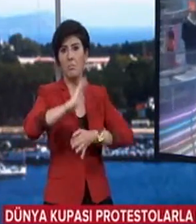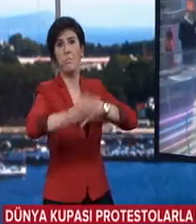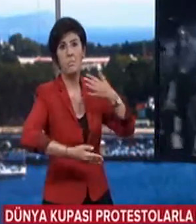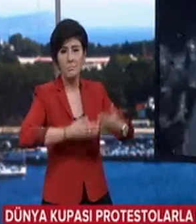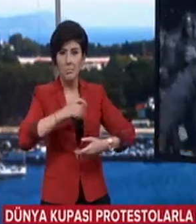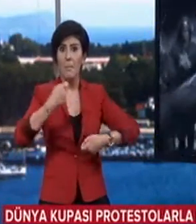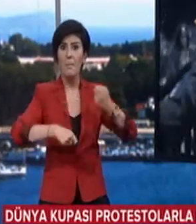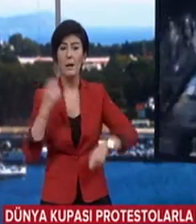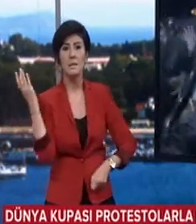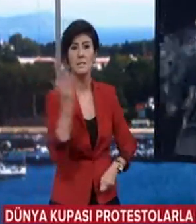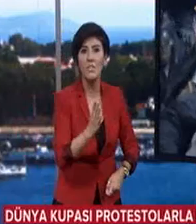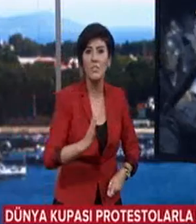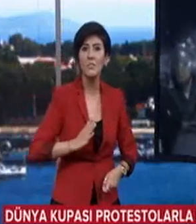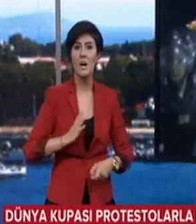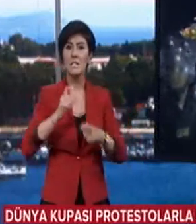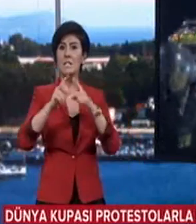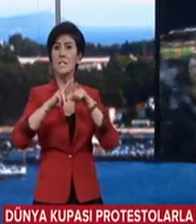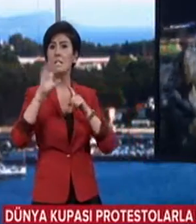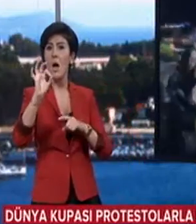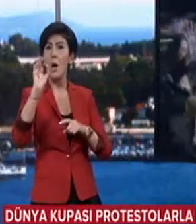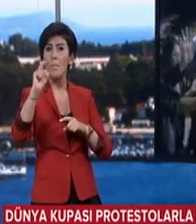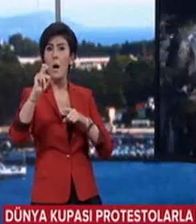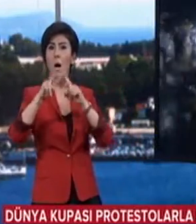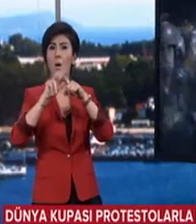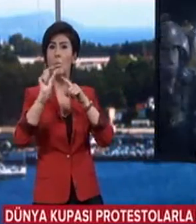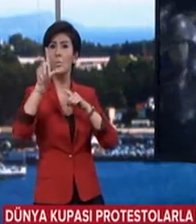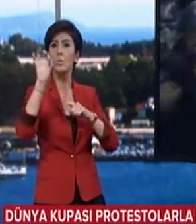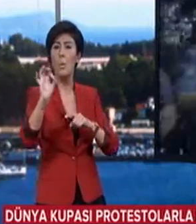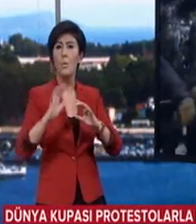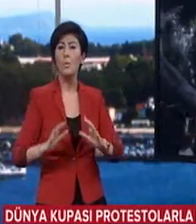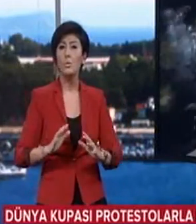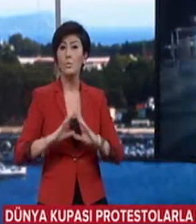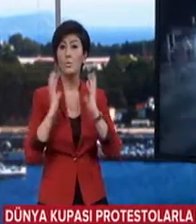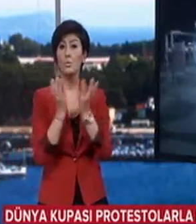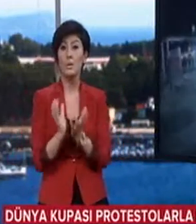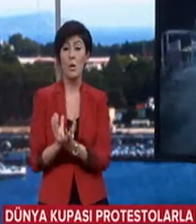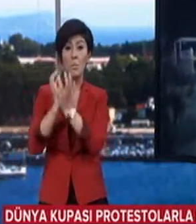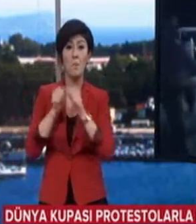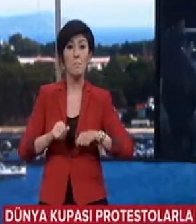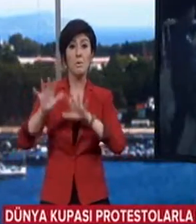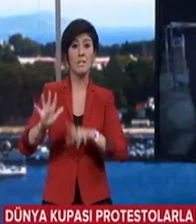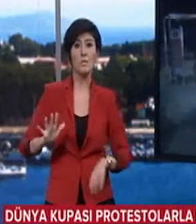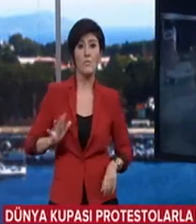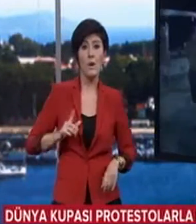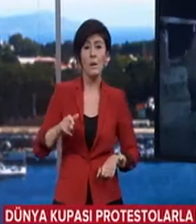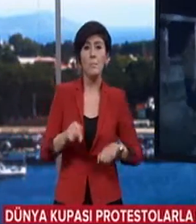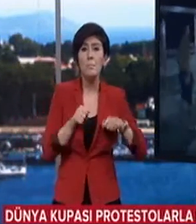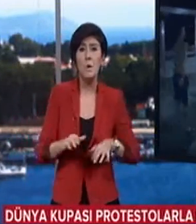çevirdi, bankalara saldırdı. São Paulo'da Dünya Kupası'nı protesto eden gösterilere sahne oldu.